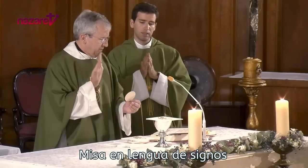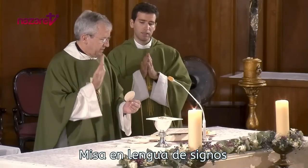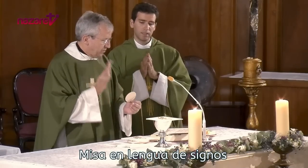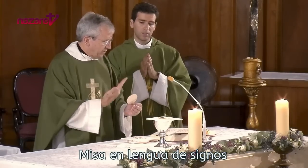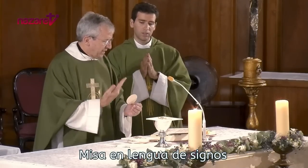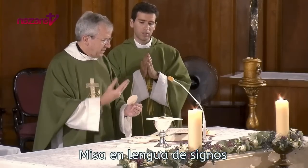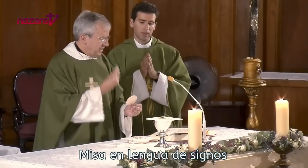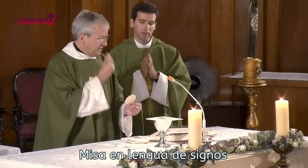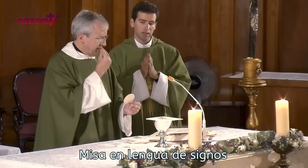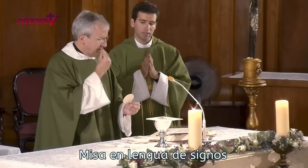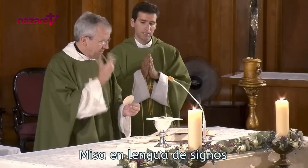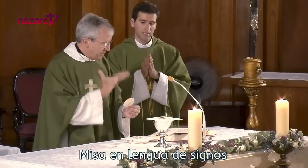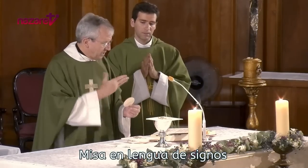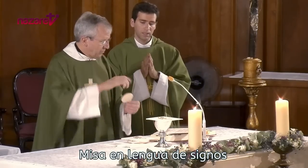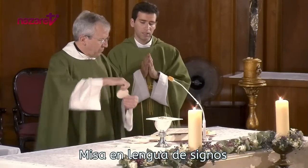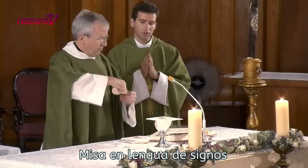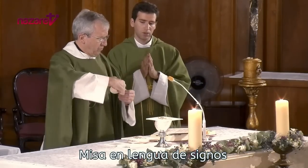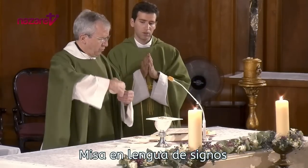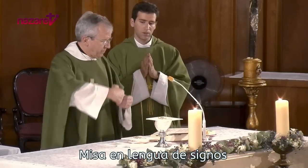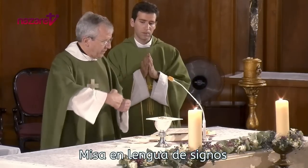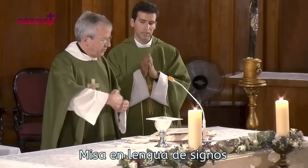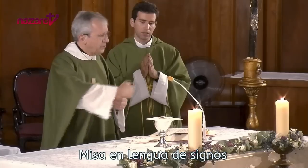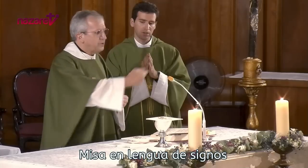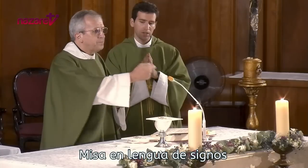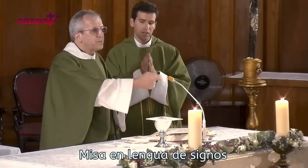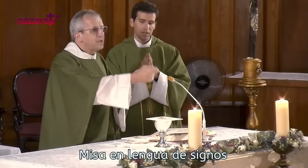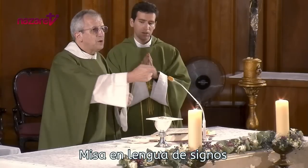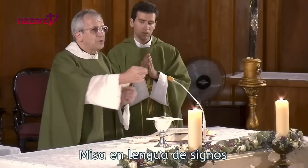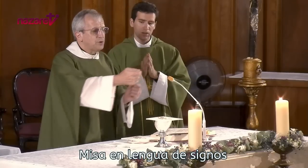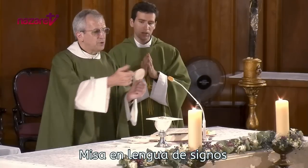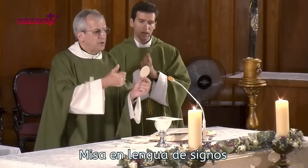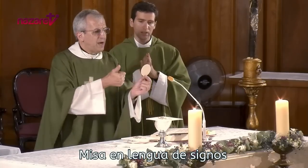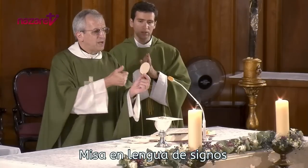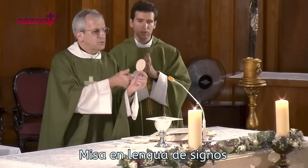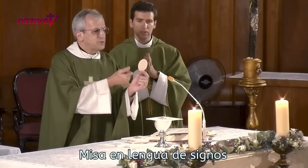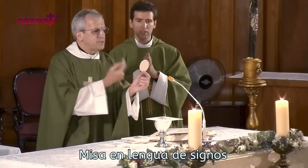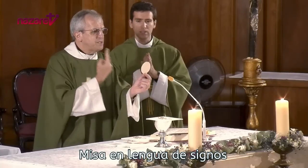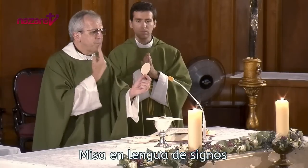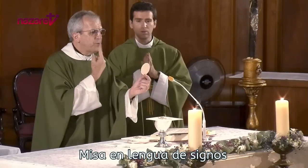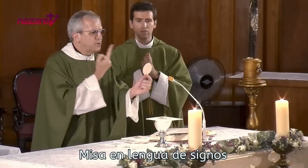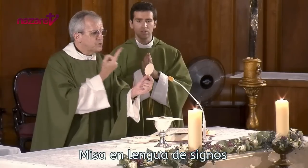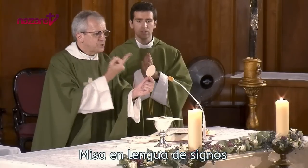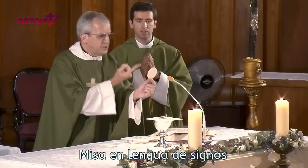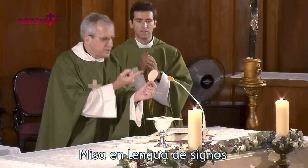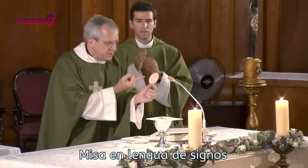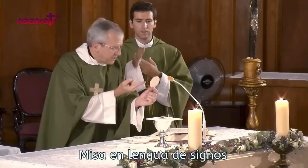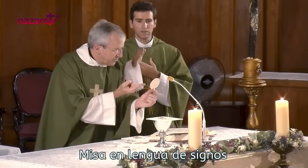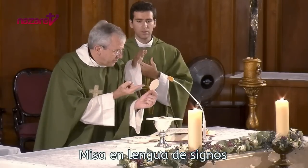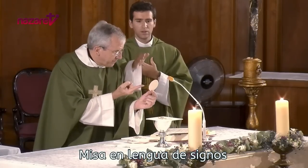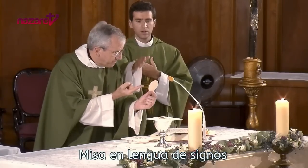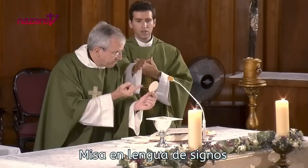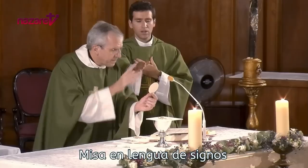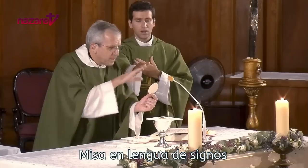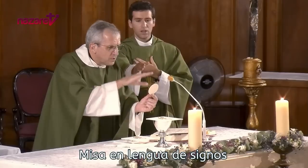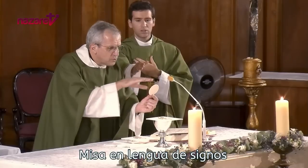Dando gracias, te bendijo, lo partió y lo dio a sus discípulos, diciendo: